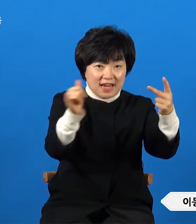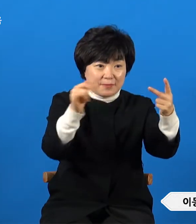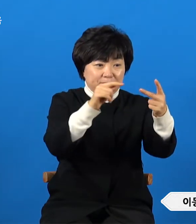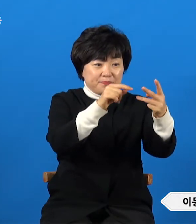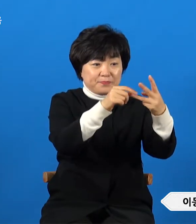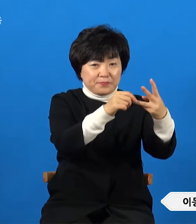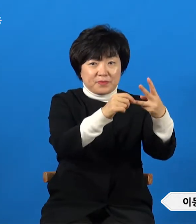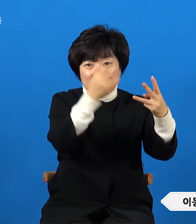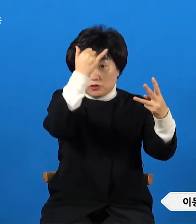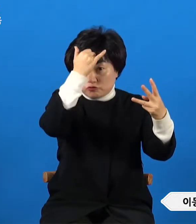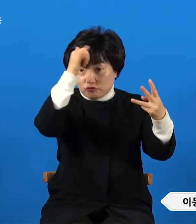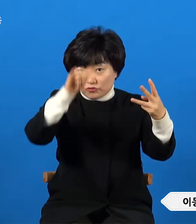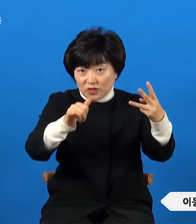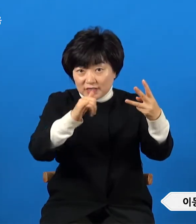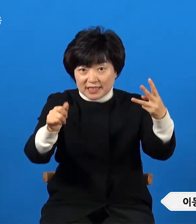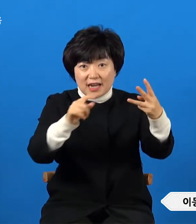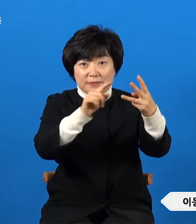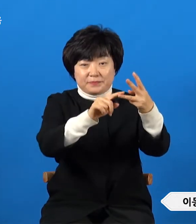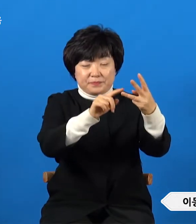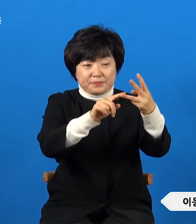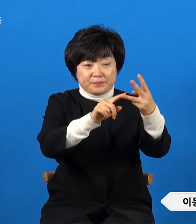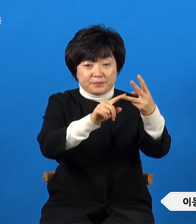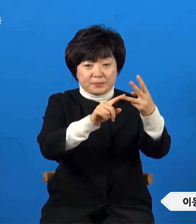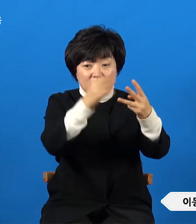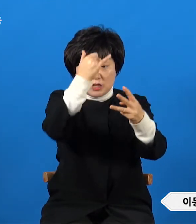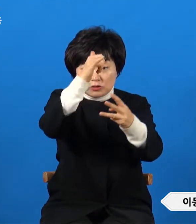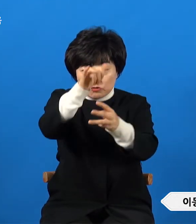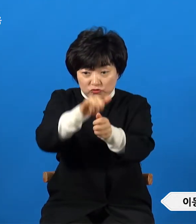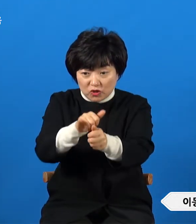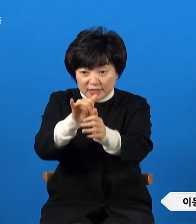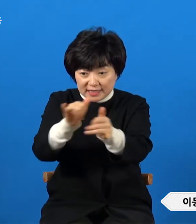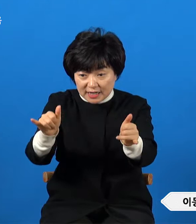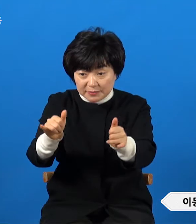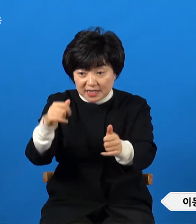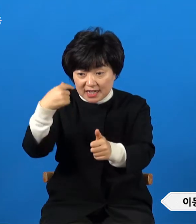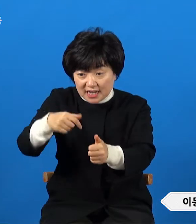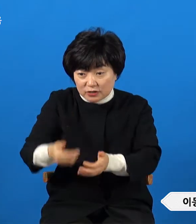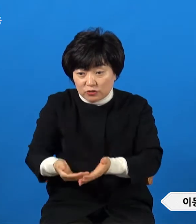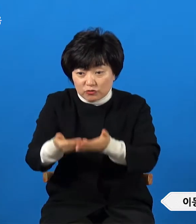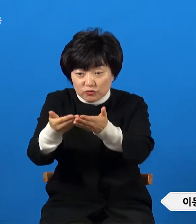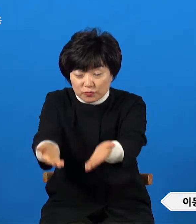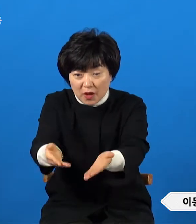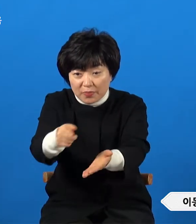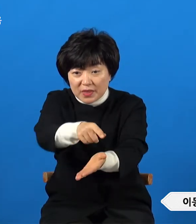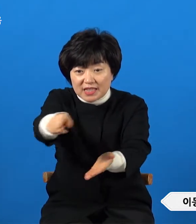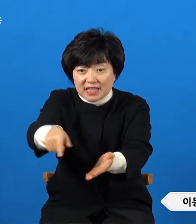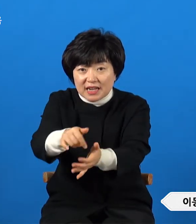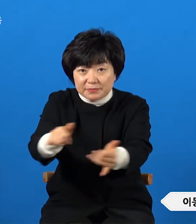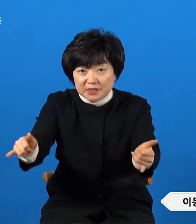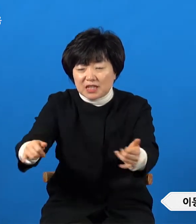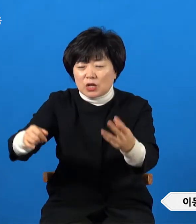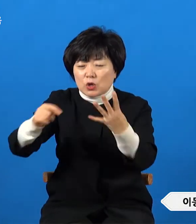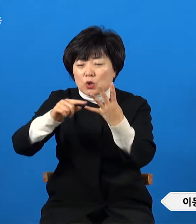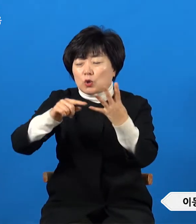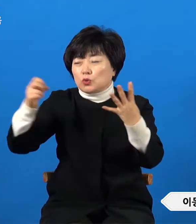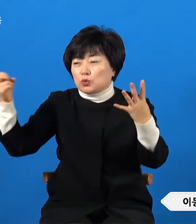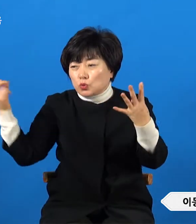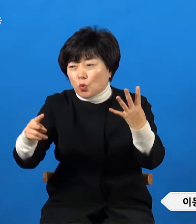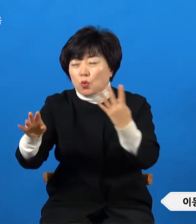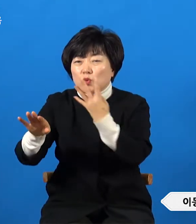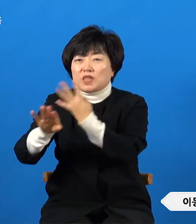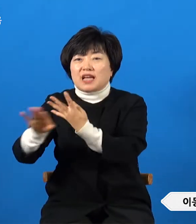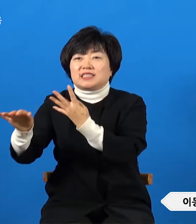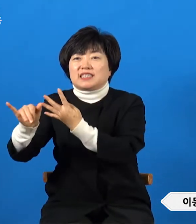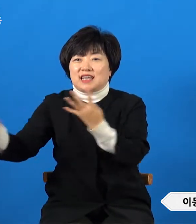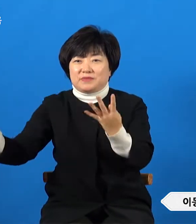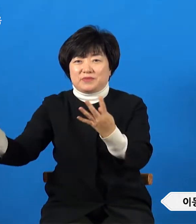끝나지 않아요. 자, 네가 충성된 사람들을 가르치면 그 충성된 사람들이 또 다른